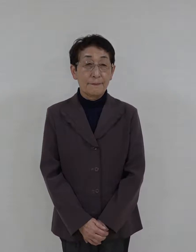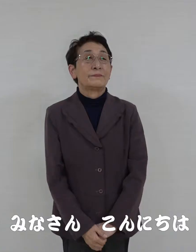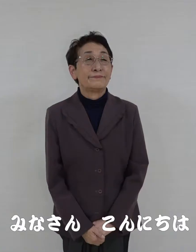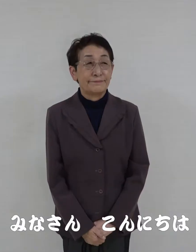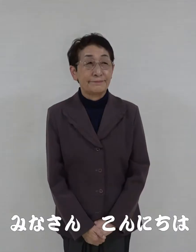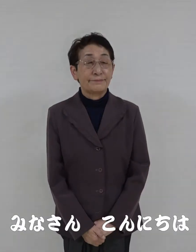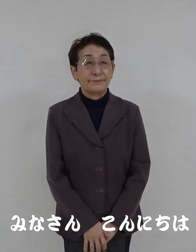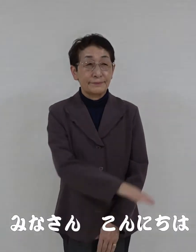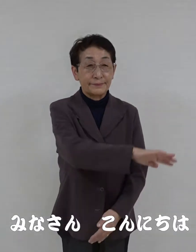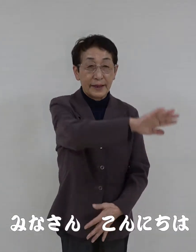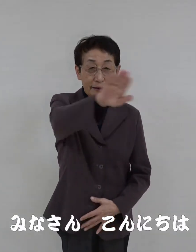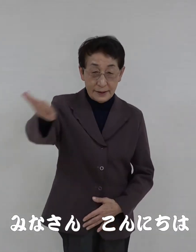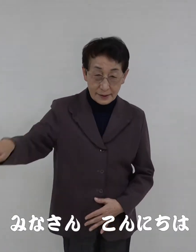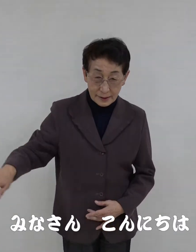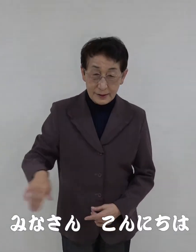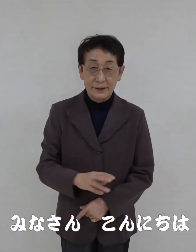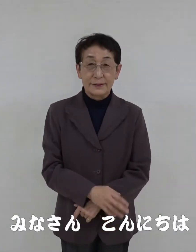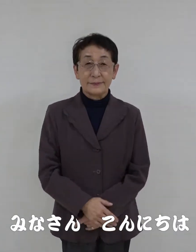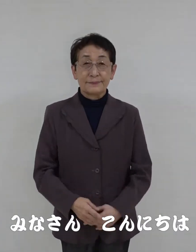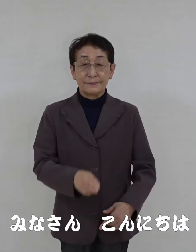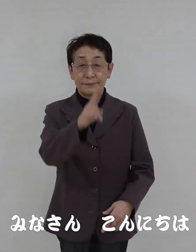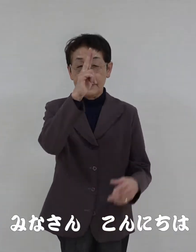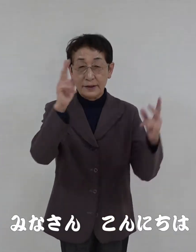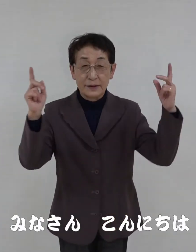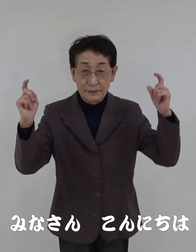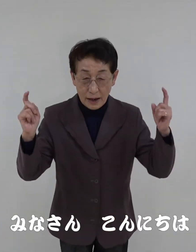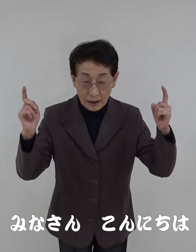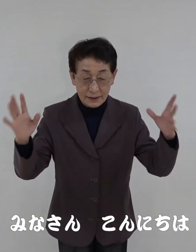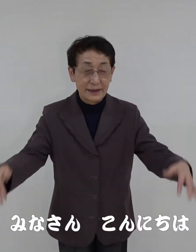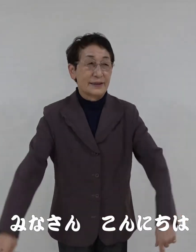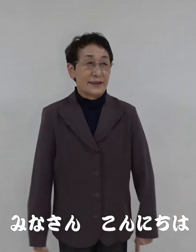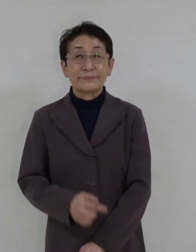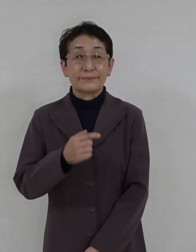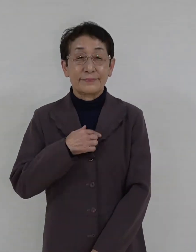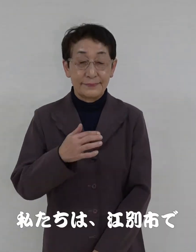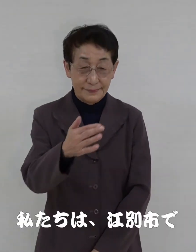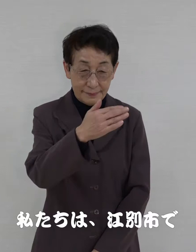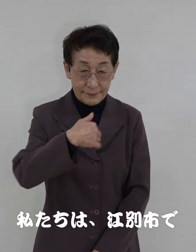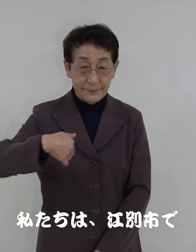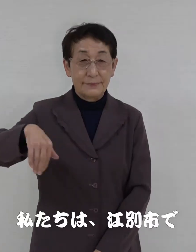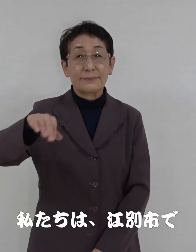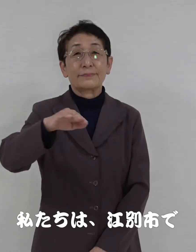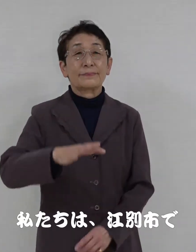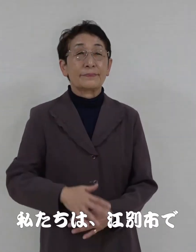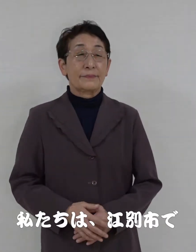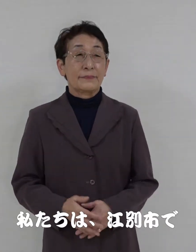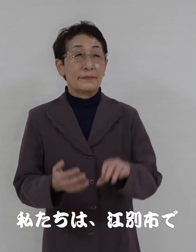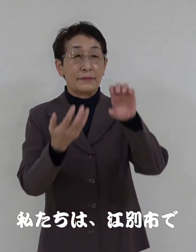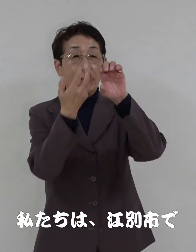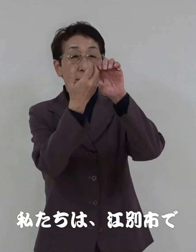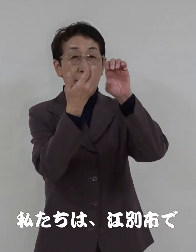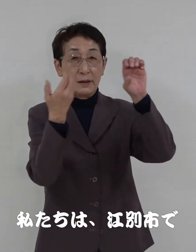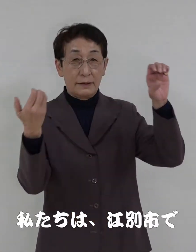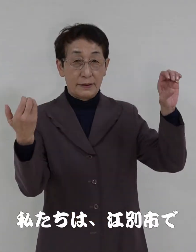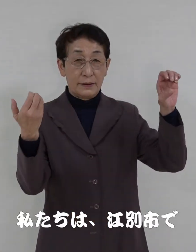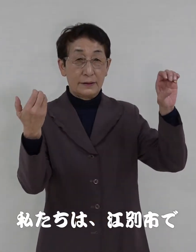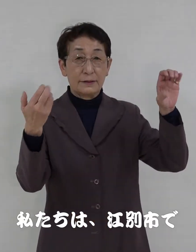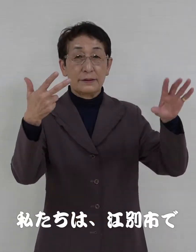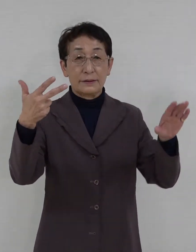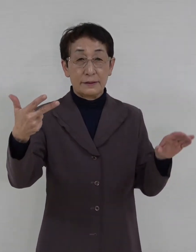皆さん、こんにちは。私たちは江別市で手話を